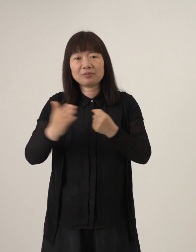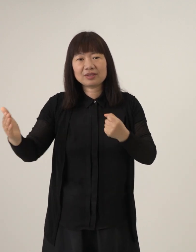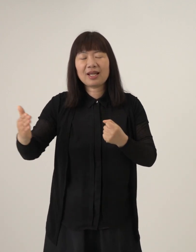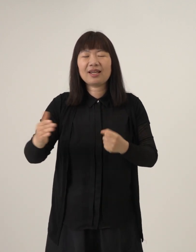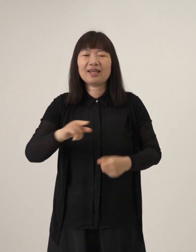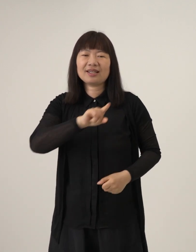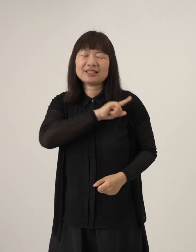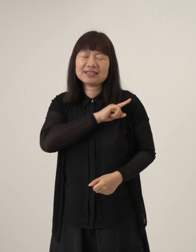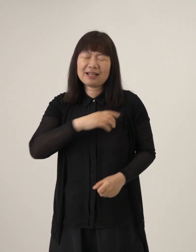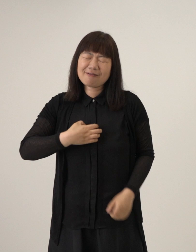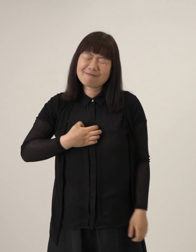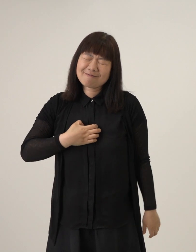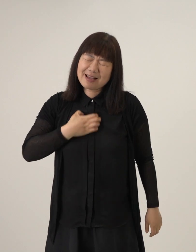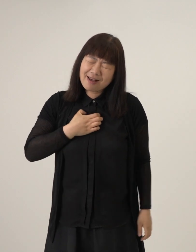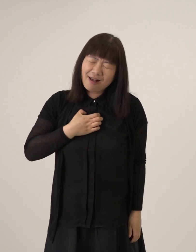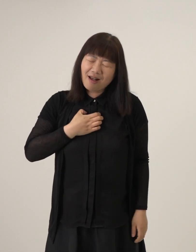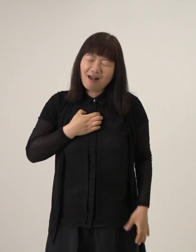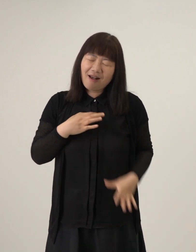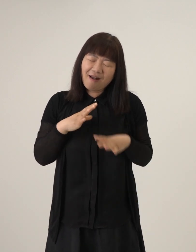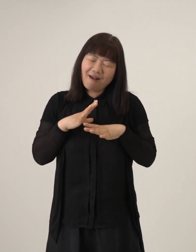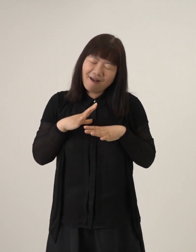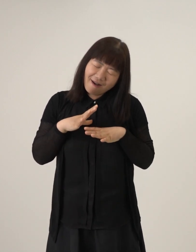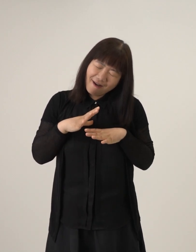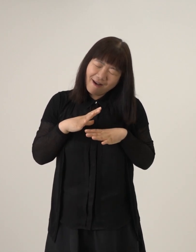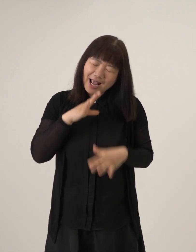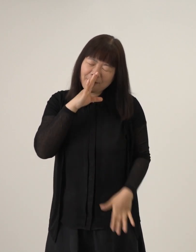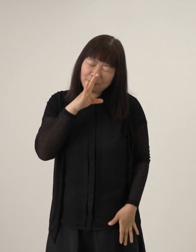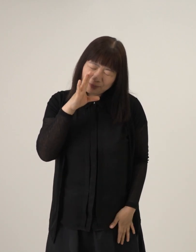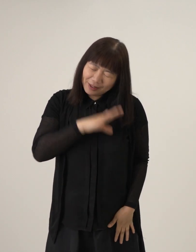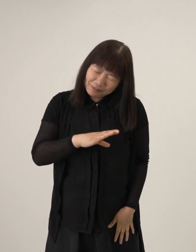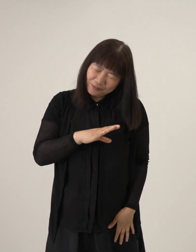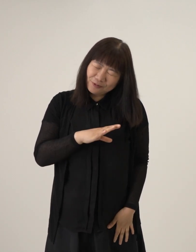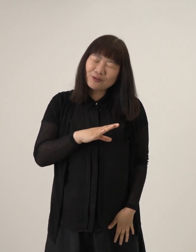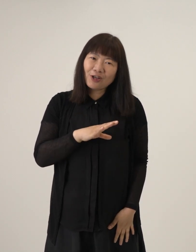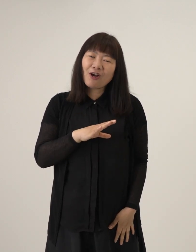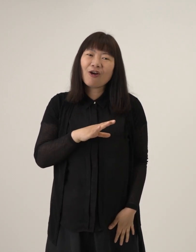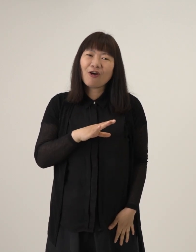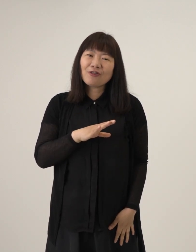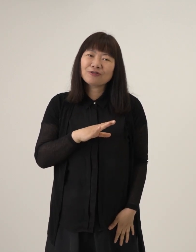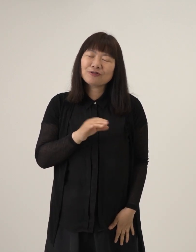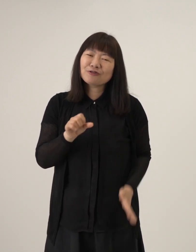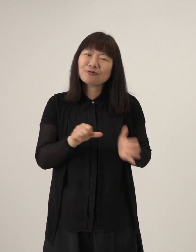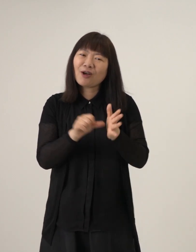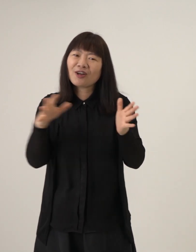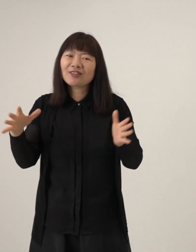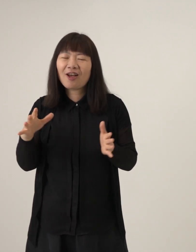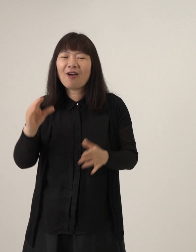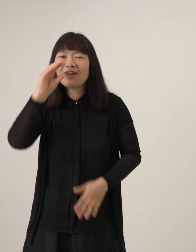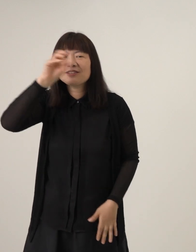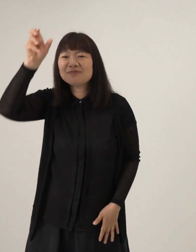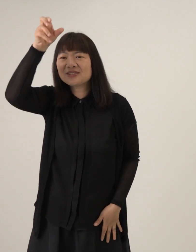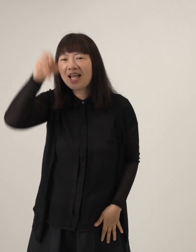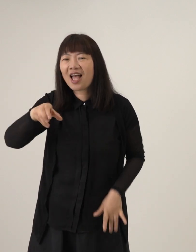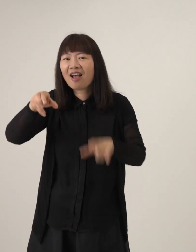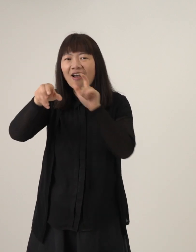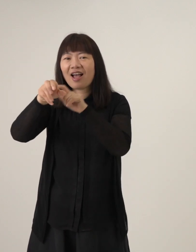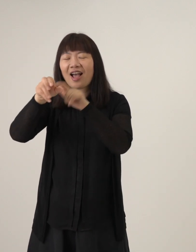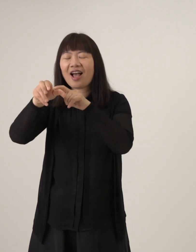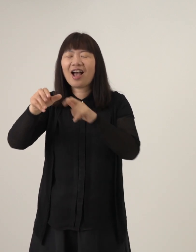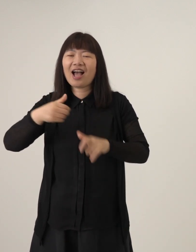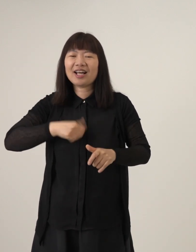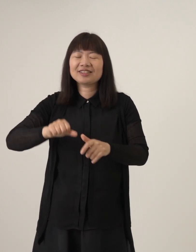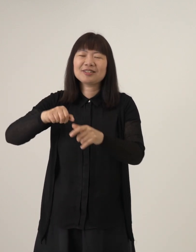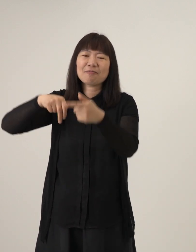가장 혐오스럽고 끔찍한 불길한 나무로 불리웠던 당시 십자가 위에다가 아들을